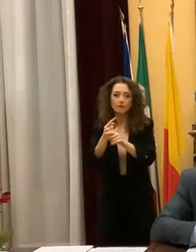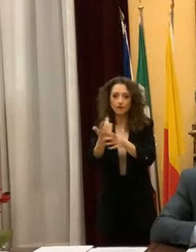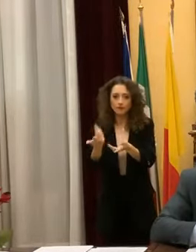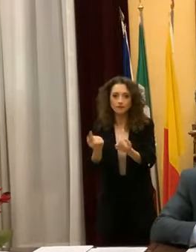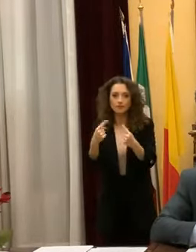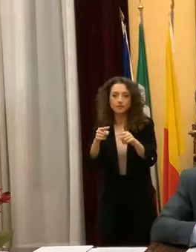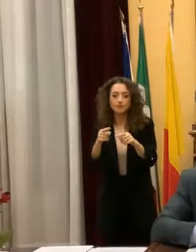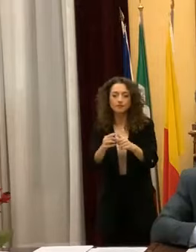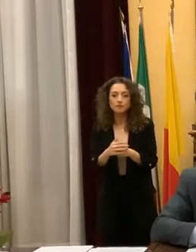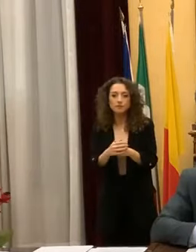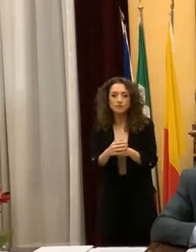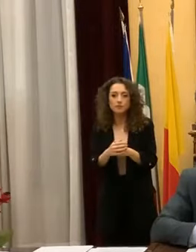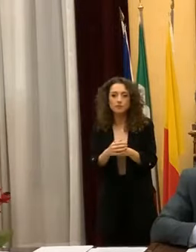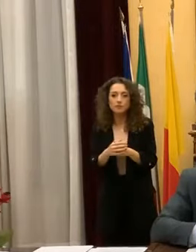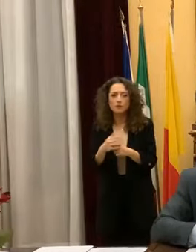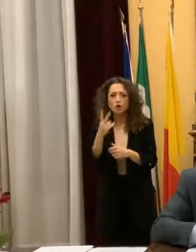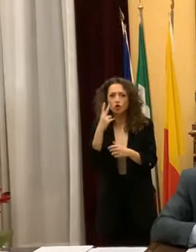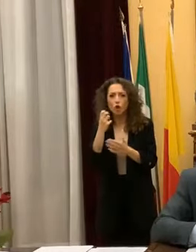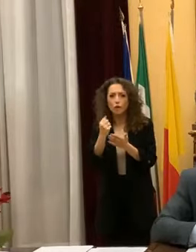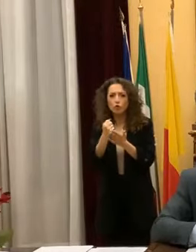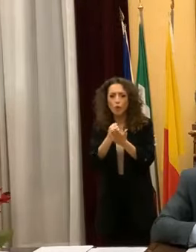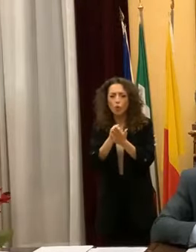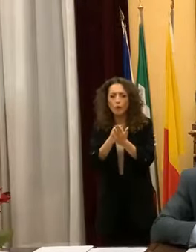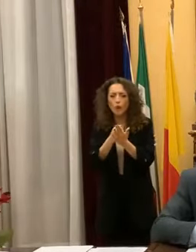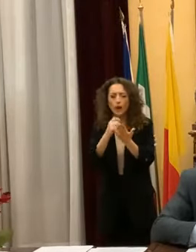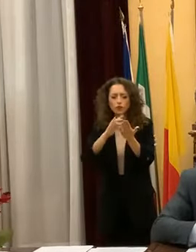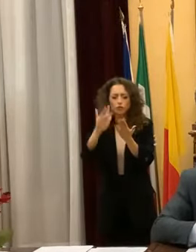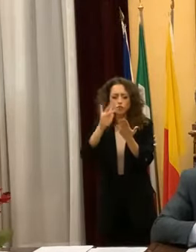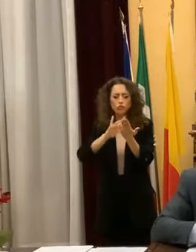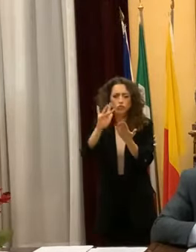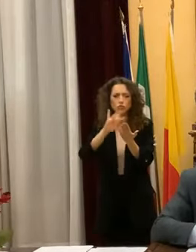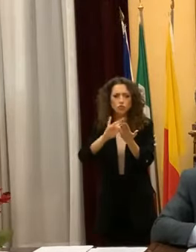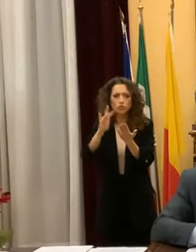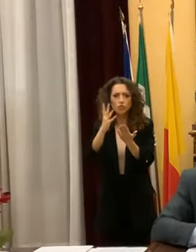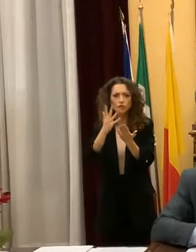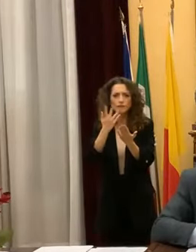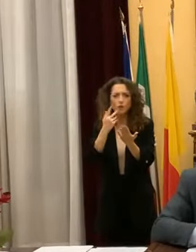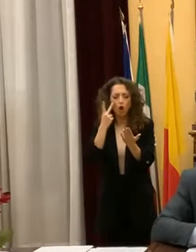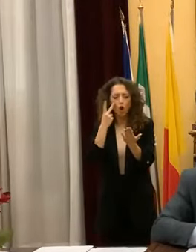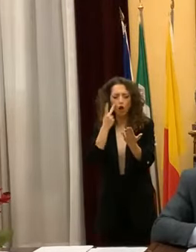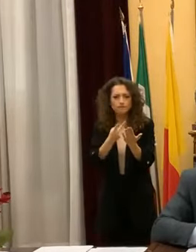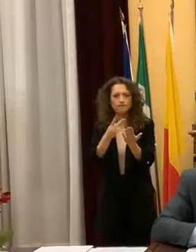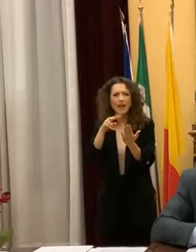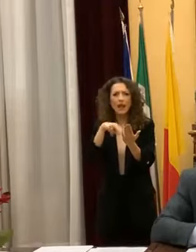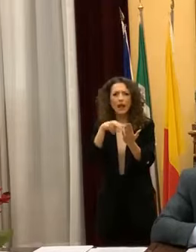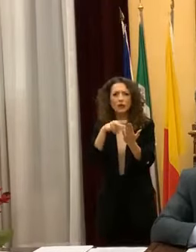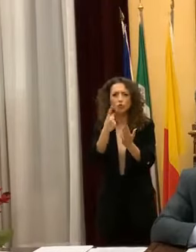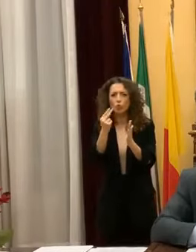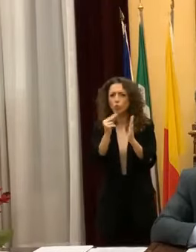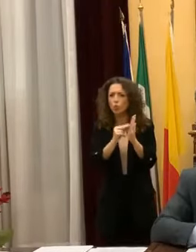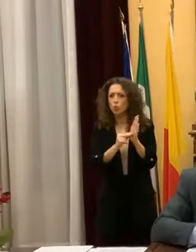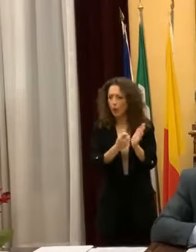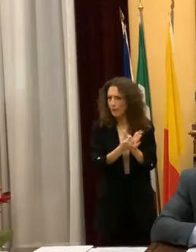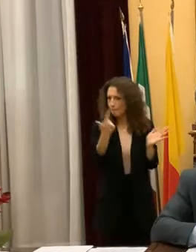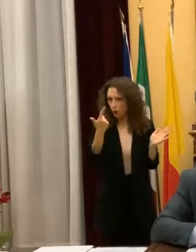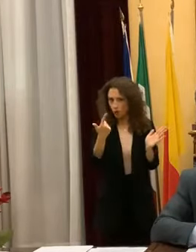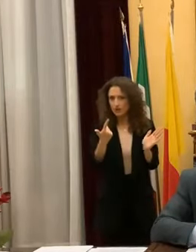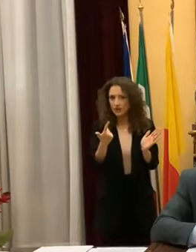un documento, vi voglio leggere un dato che è eclatante. È un